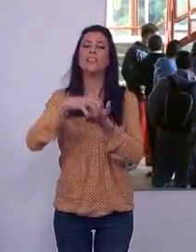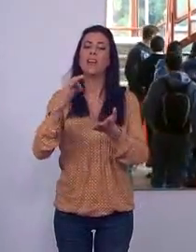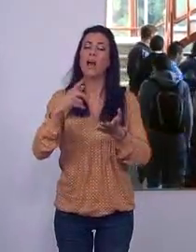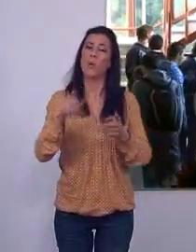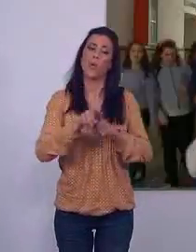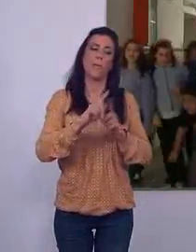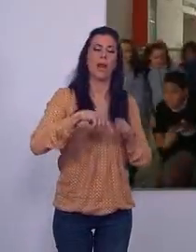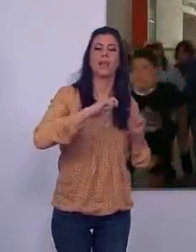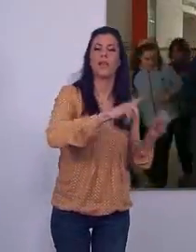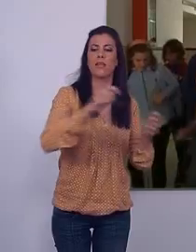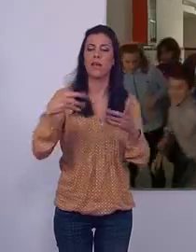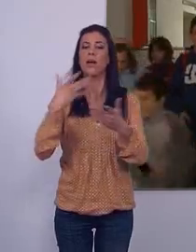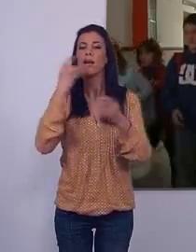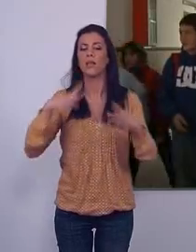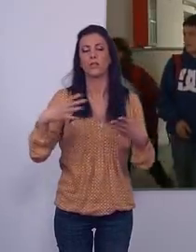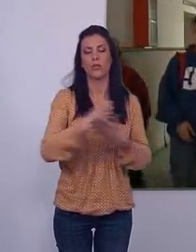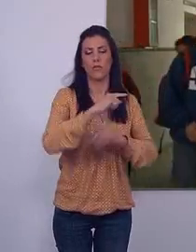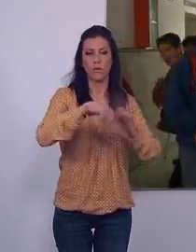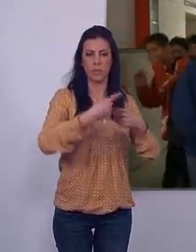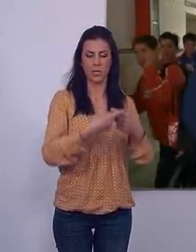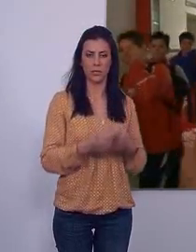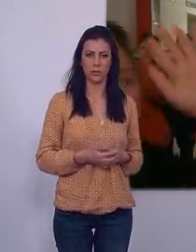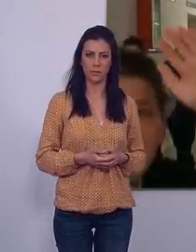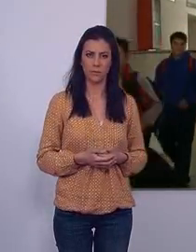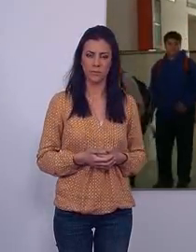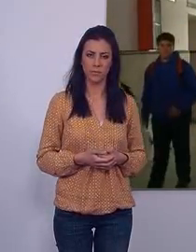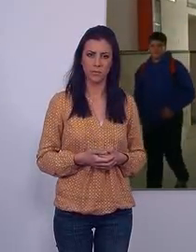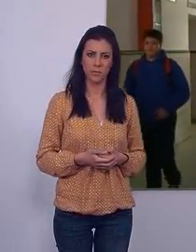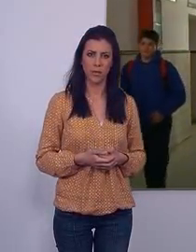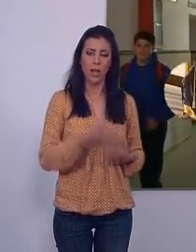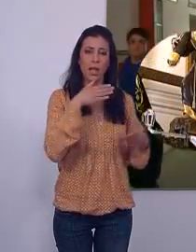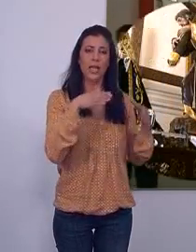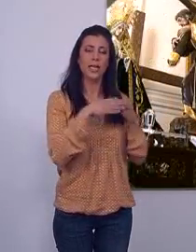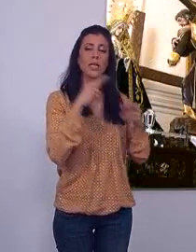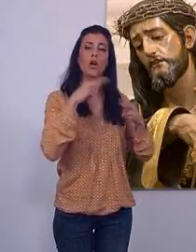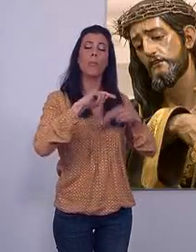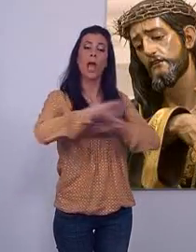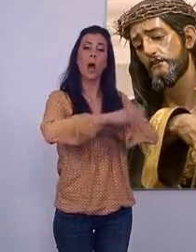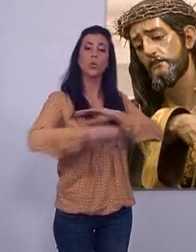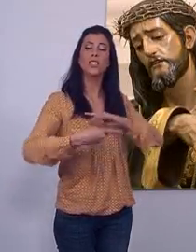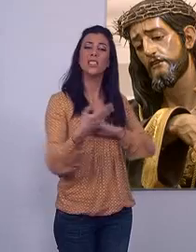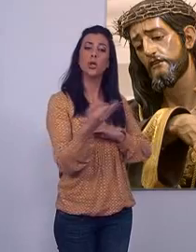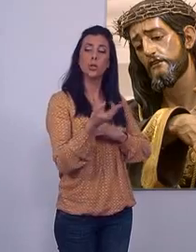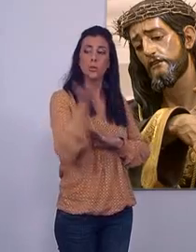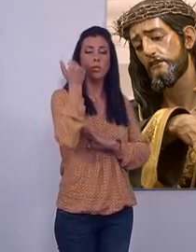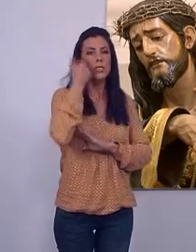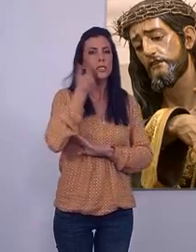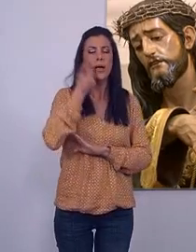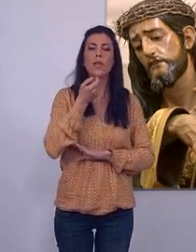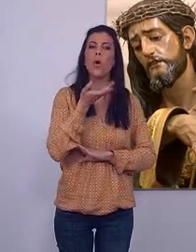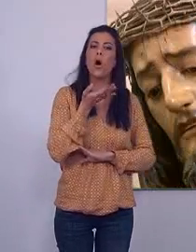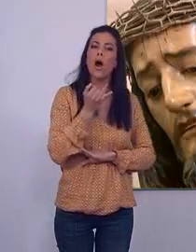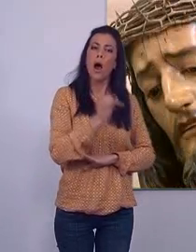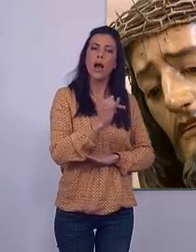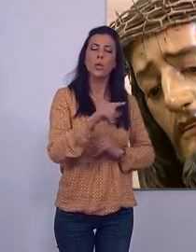entidad benéfica para ser entregados a familias de la comarca la iglesia de los agustinos acogía